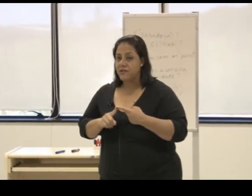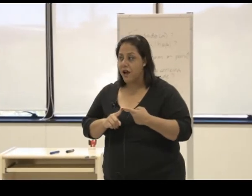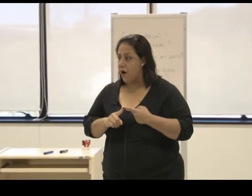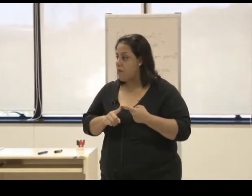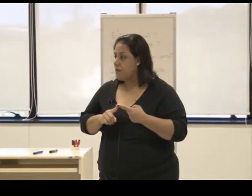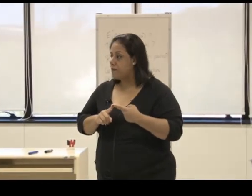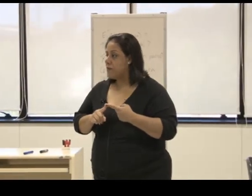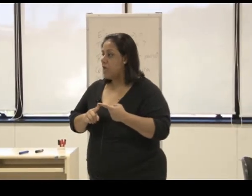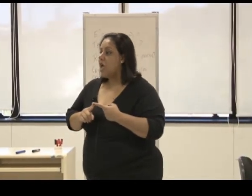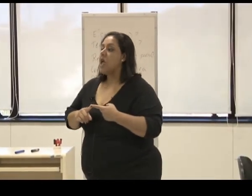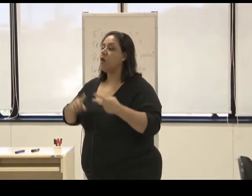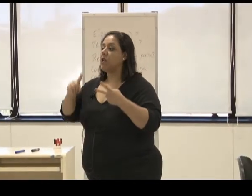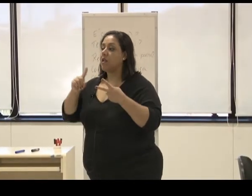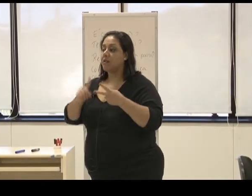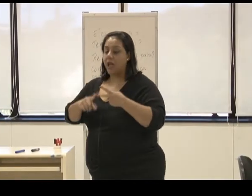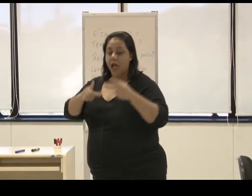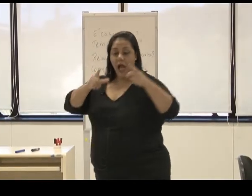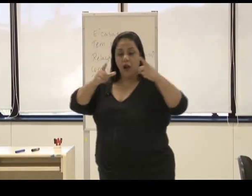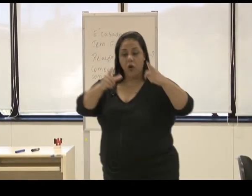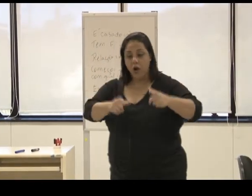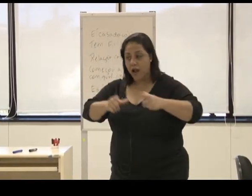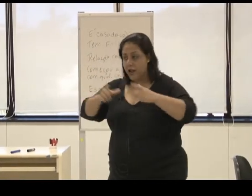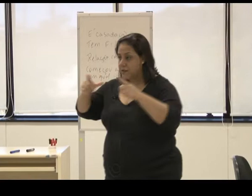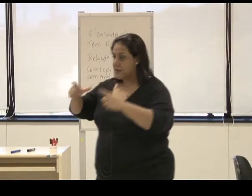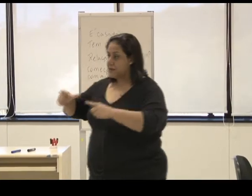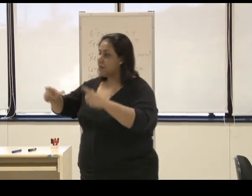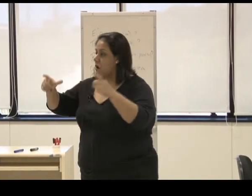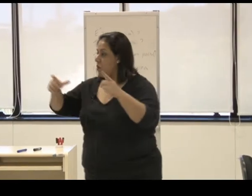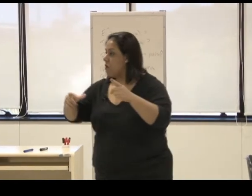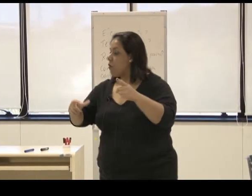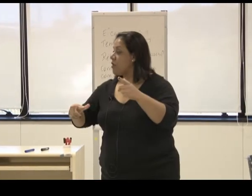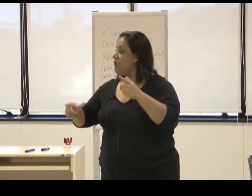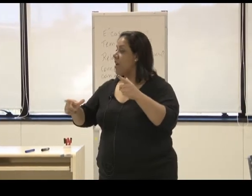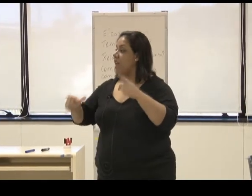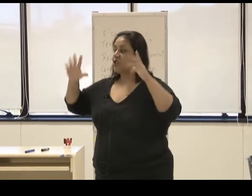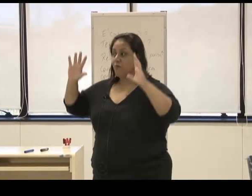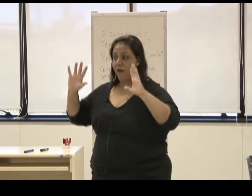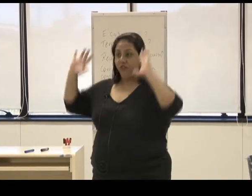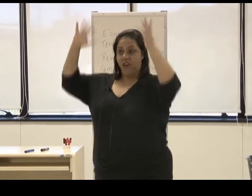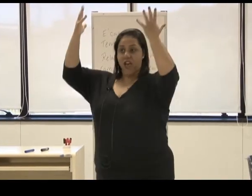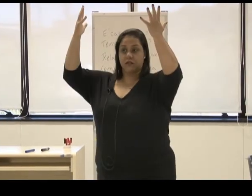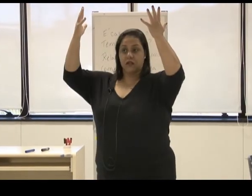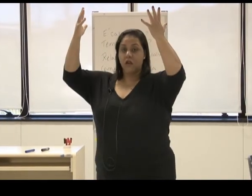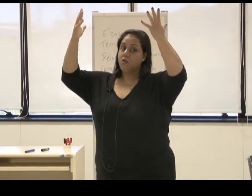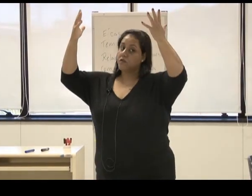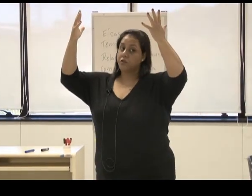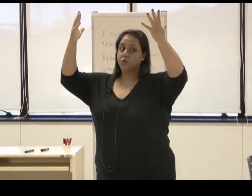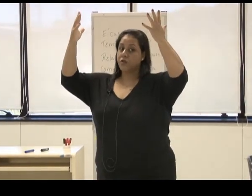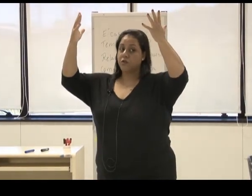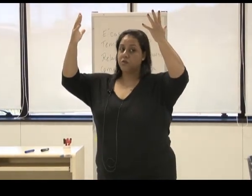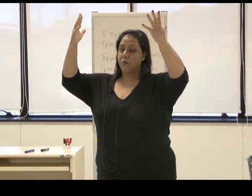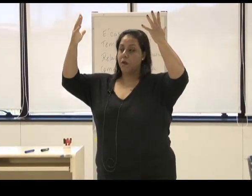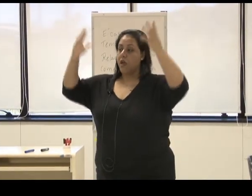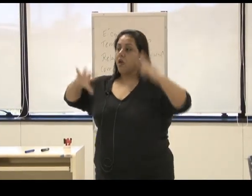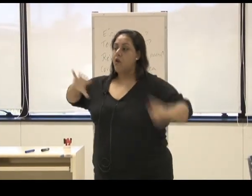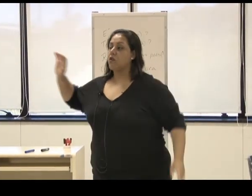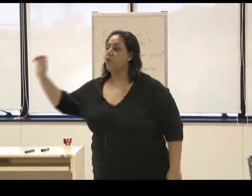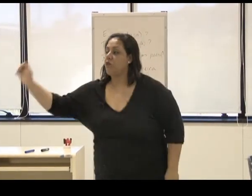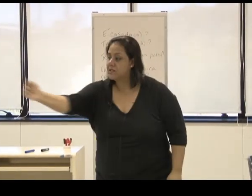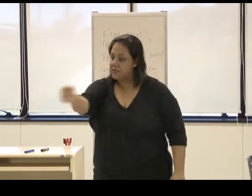facial, eu tenho que ter a localização. Quando eu falei de uma festa, vocês podiam não saber. Quando eu fiz esse